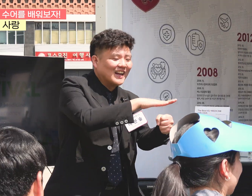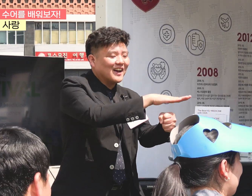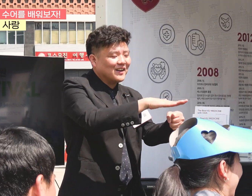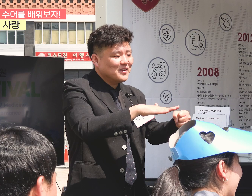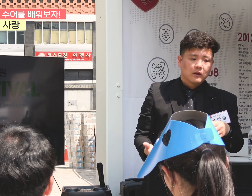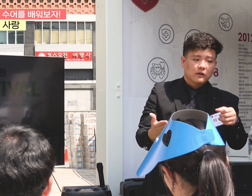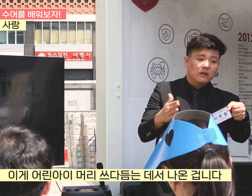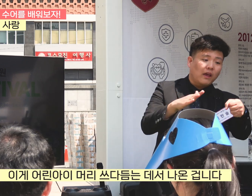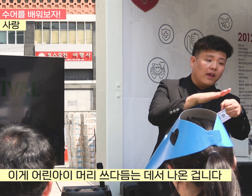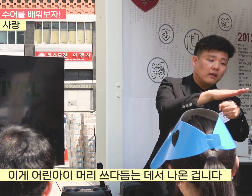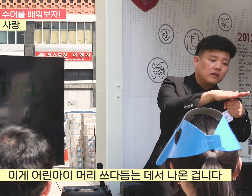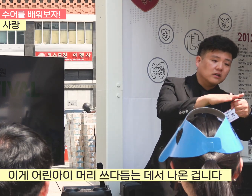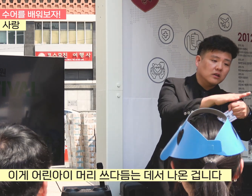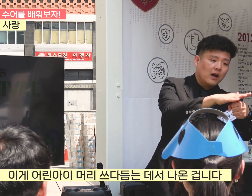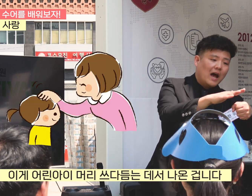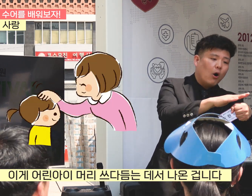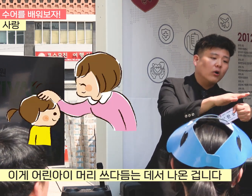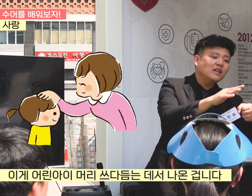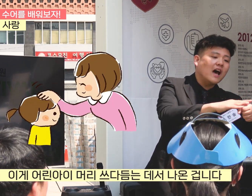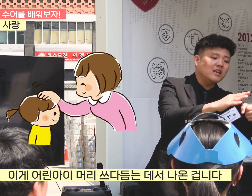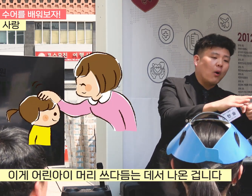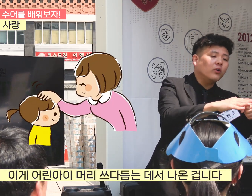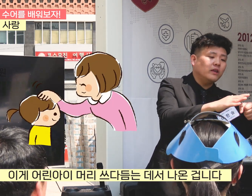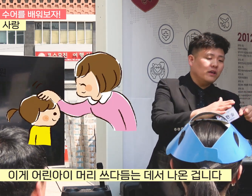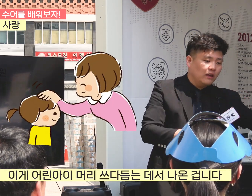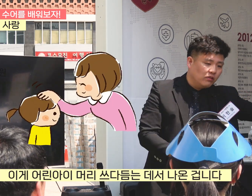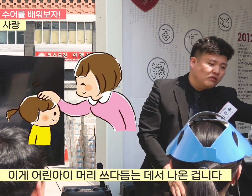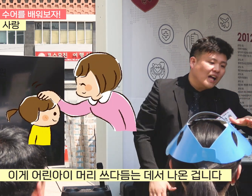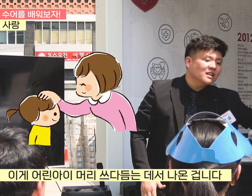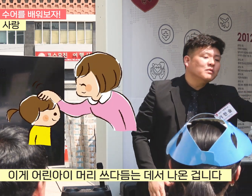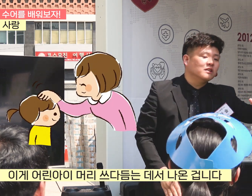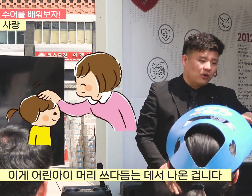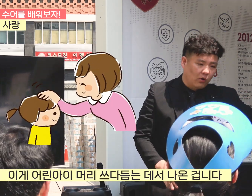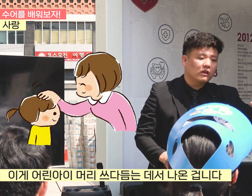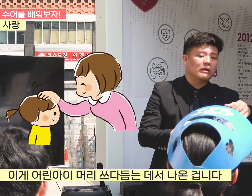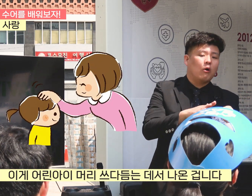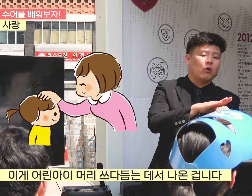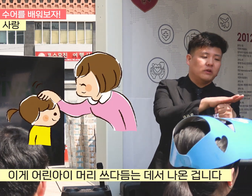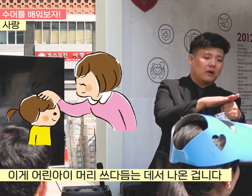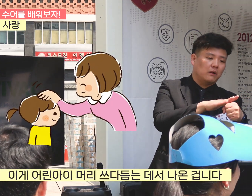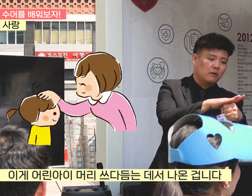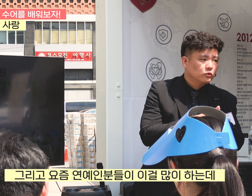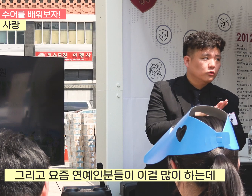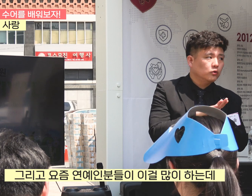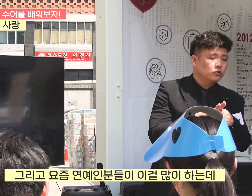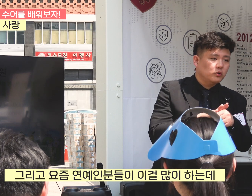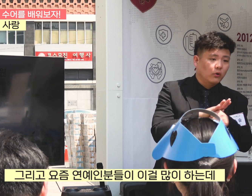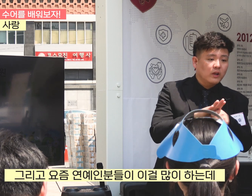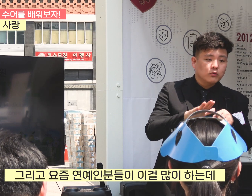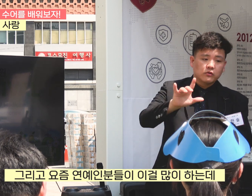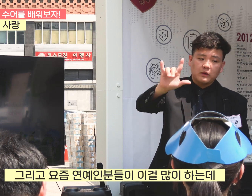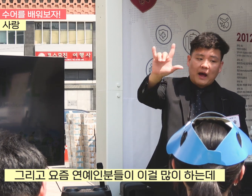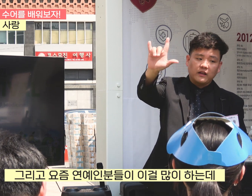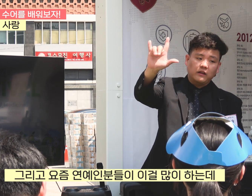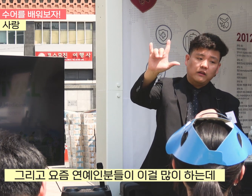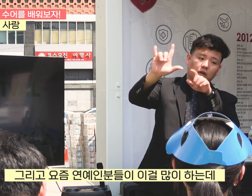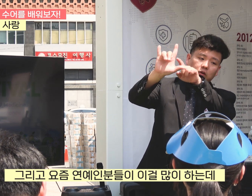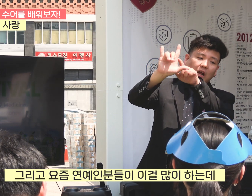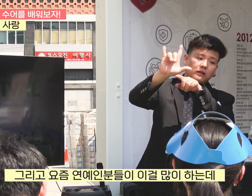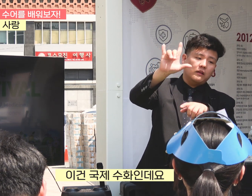사랑. 이게 그 어린아이 머리 쓰다듬는 거기서 나온 겁니다. 그리고 요즘 연예인분들이 많이 이거를 하는데